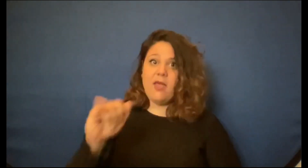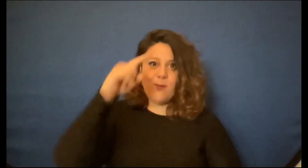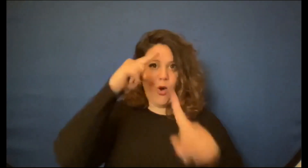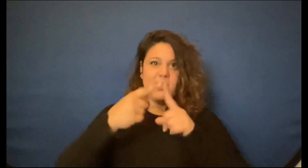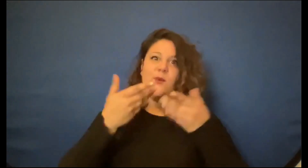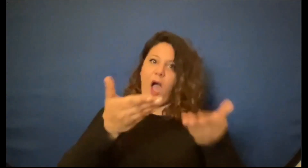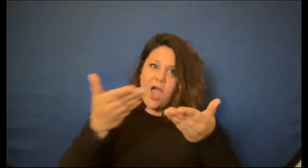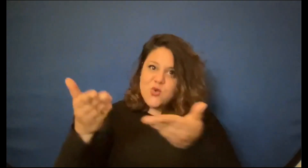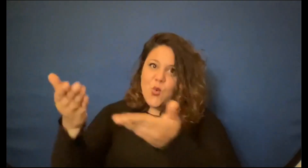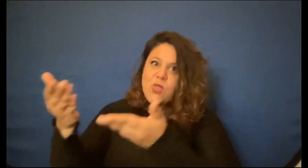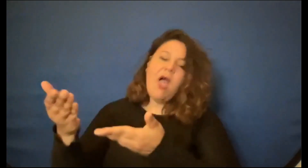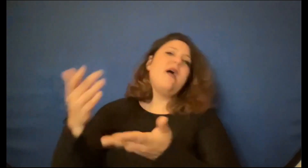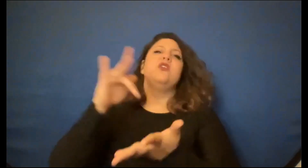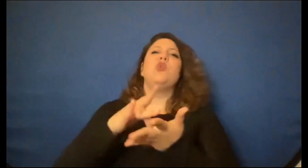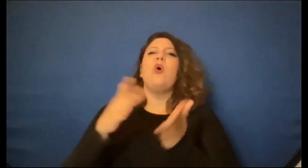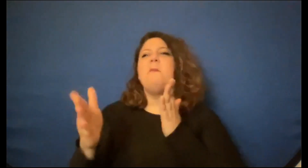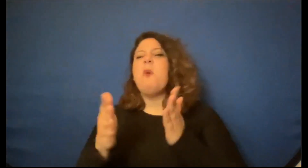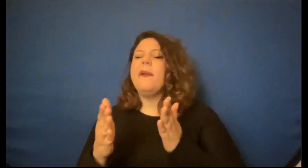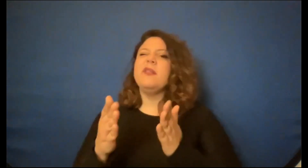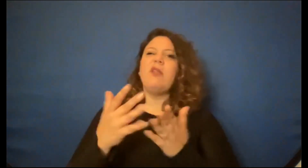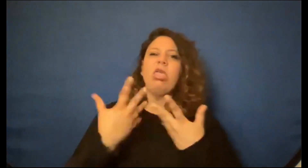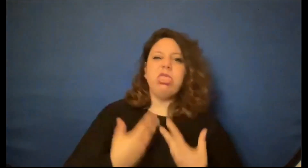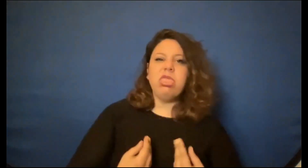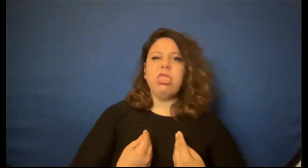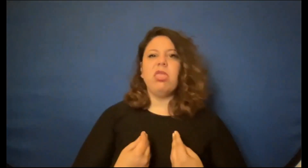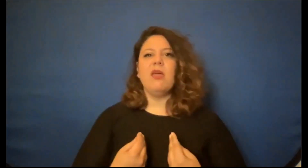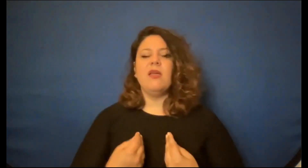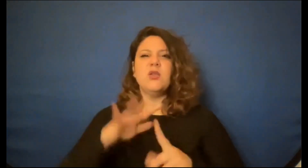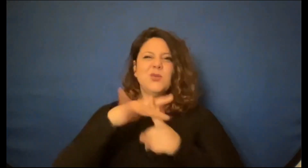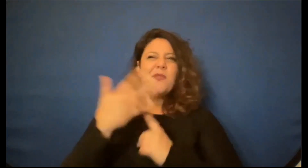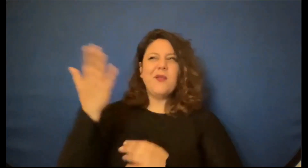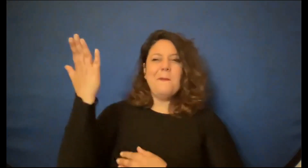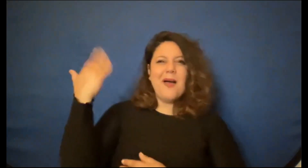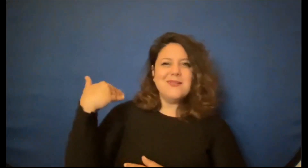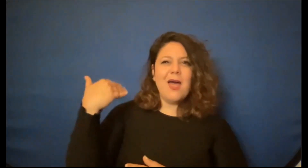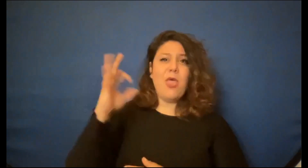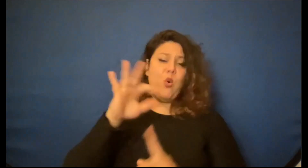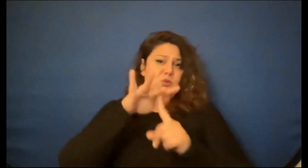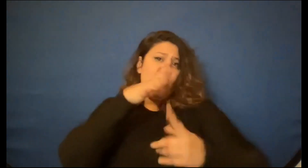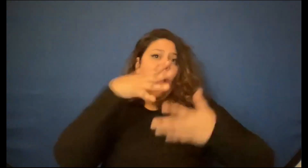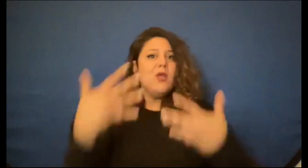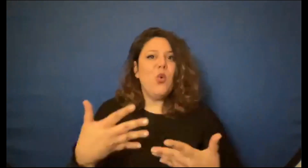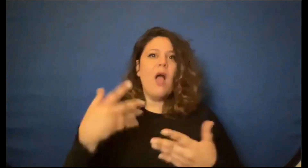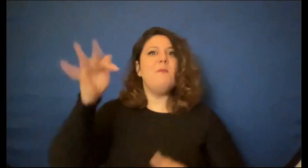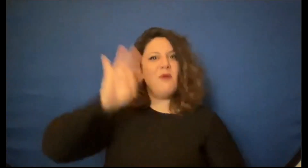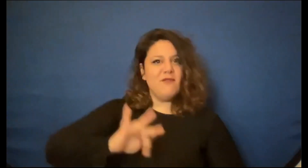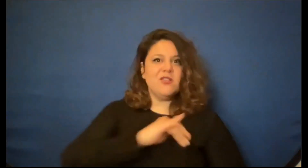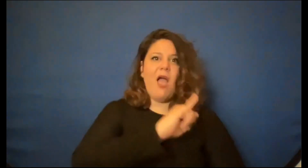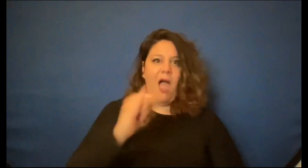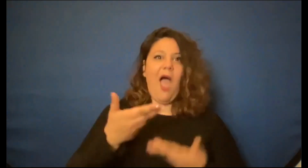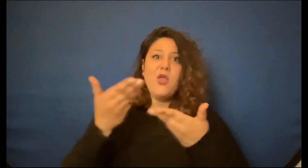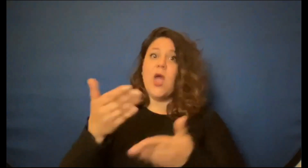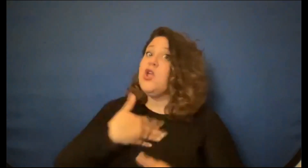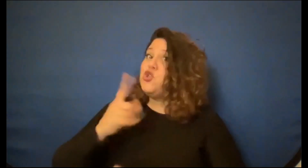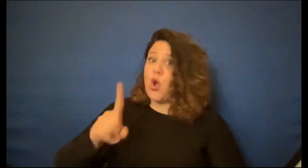salir de momentos bajos, de situaciones pasadas o situaciones actuales, ¿no? sí, Yo no te quiero hacer pasar